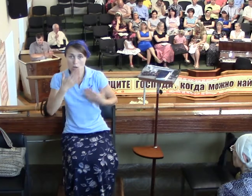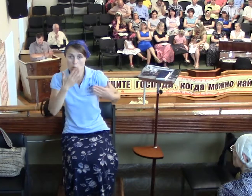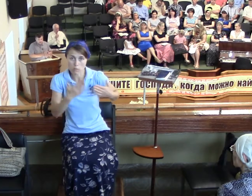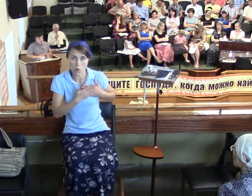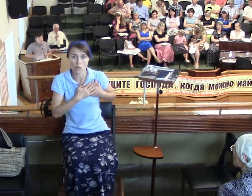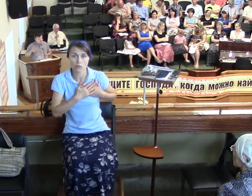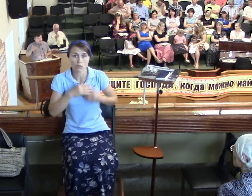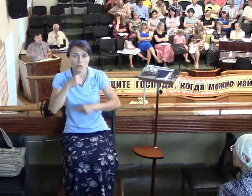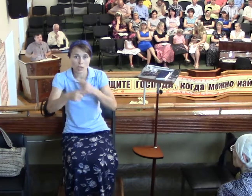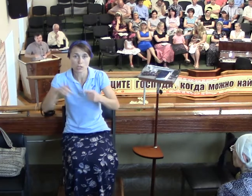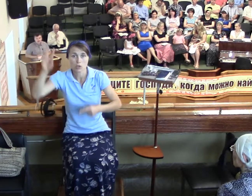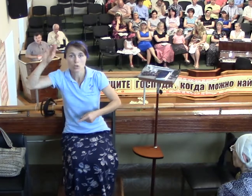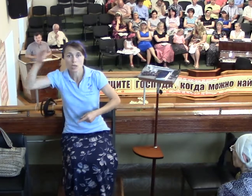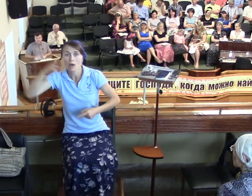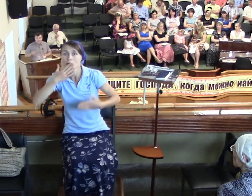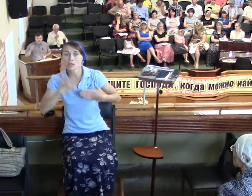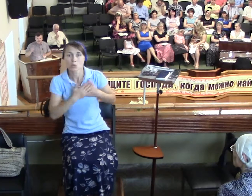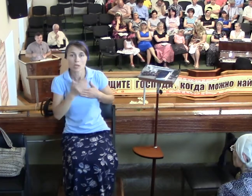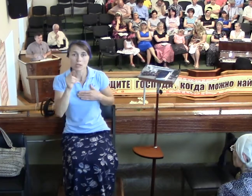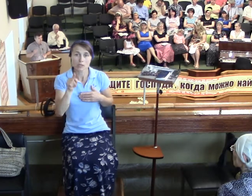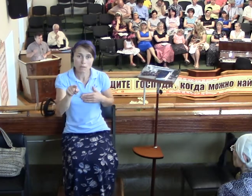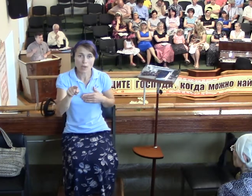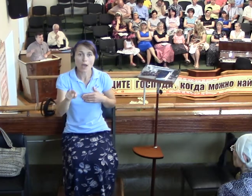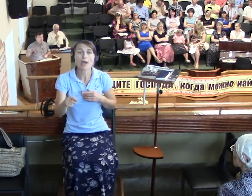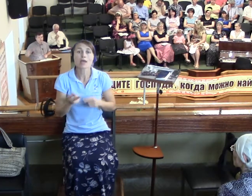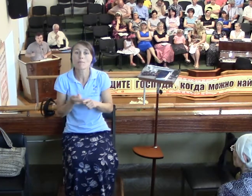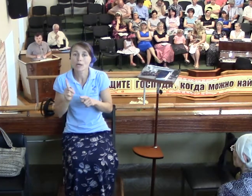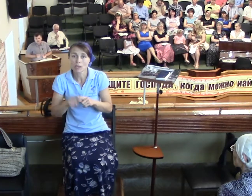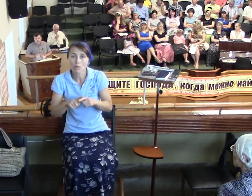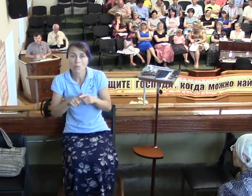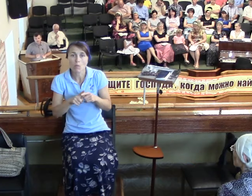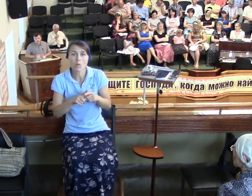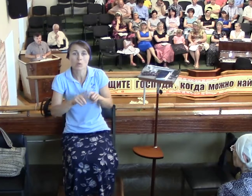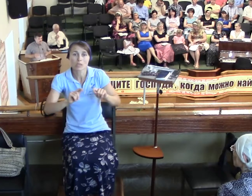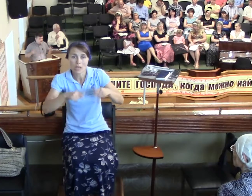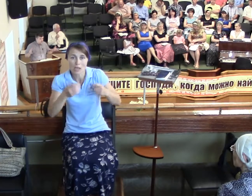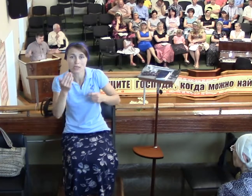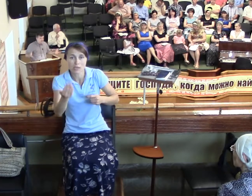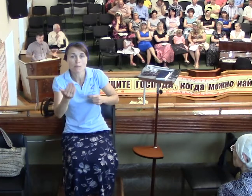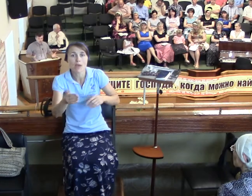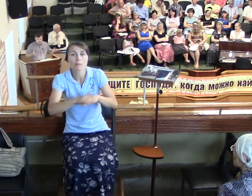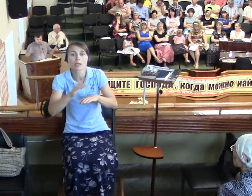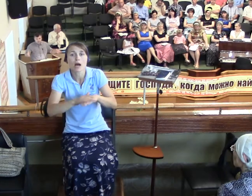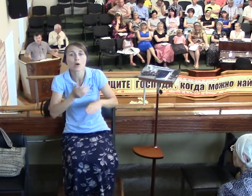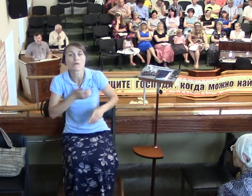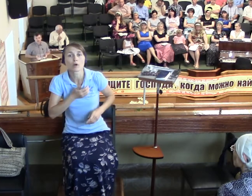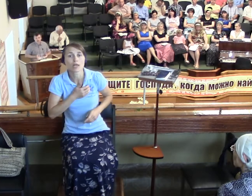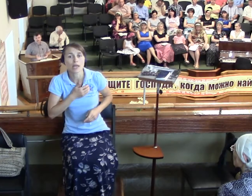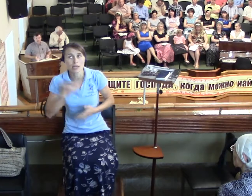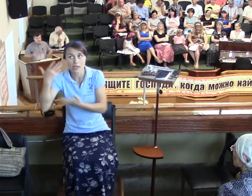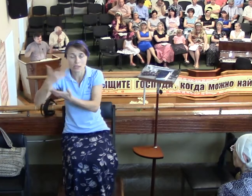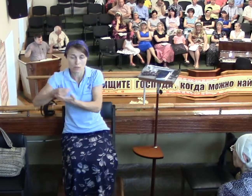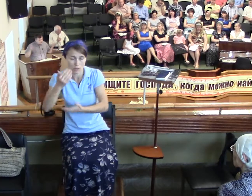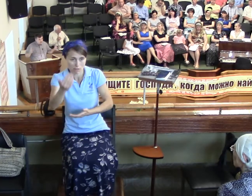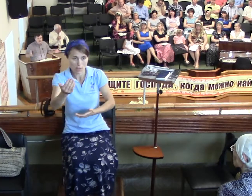через него говорил. Вот совет Ахитофела, это был совет, как будто бы сам Бог говорил. И вот этот человек, на которого можно было